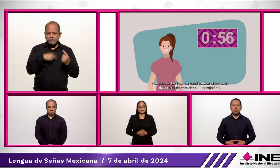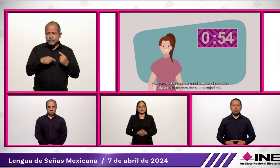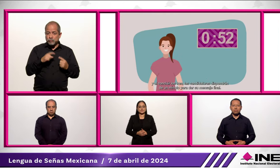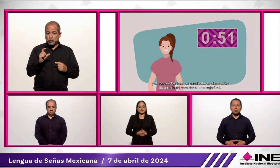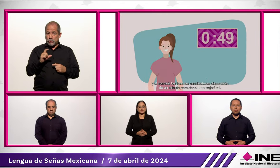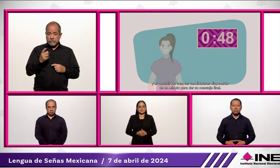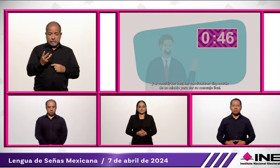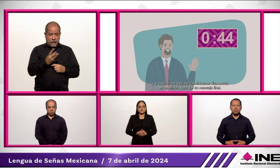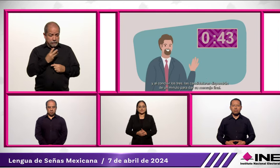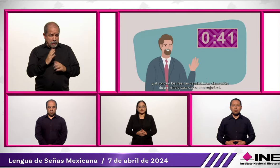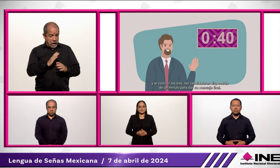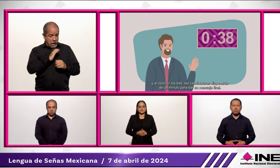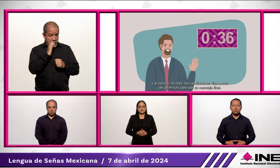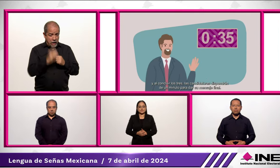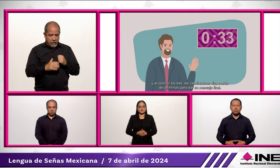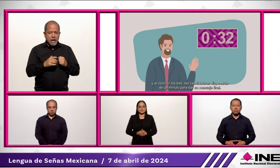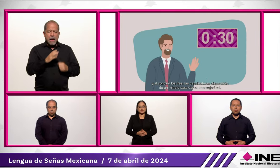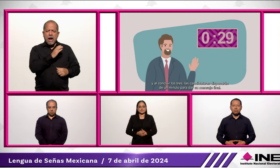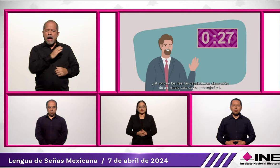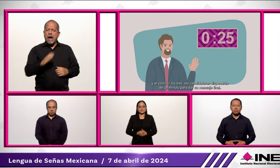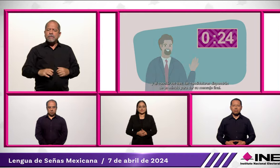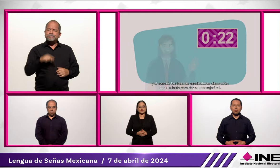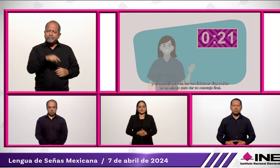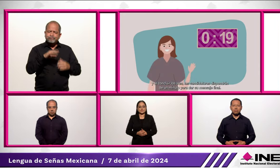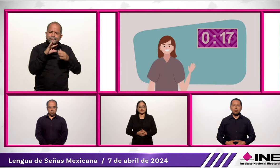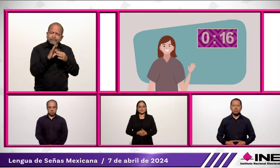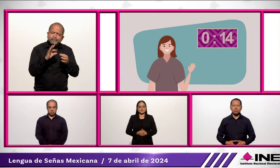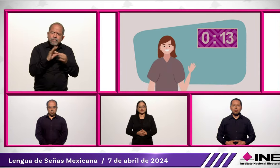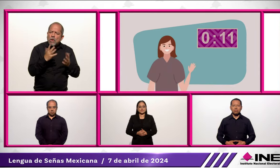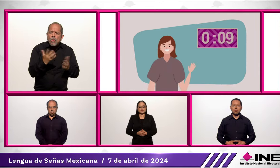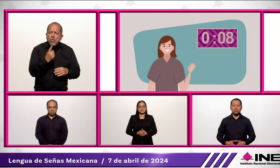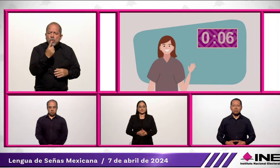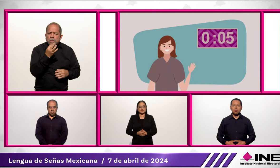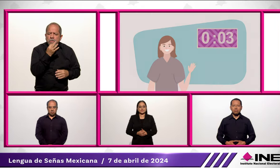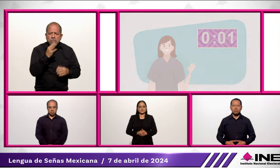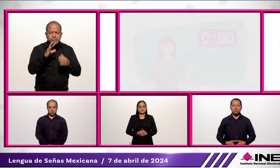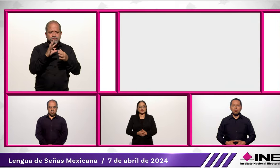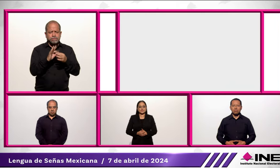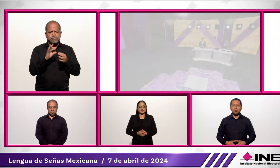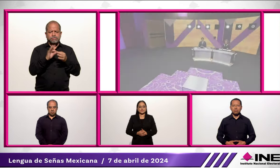candidaturas dispondrán de 1 minuto para dar su mensaje final.